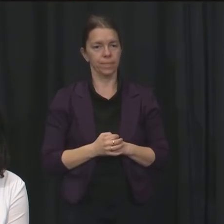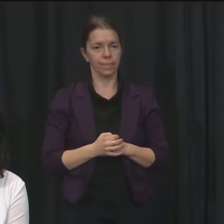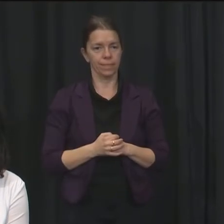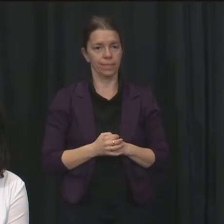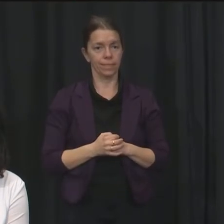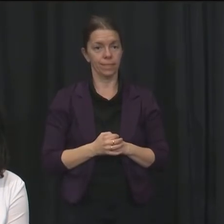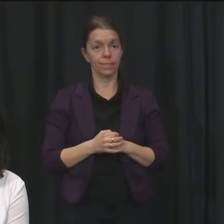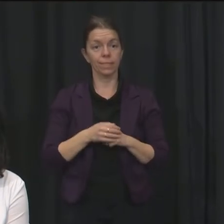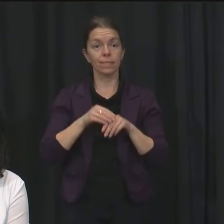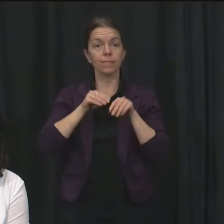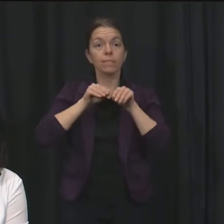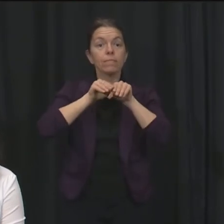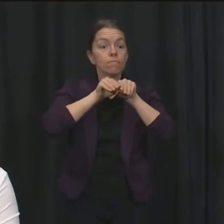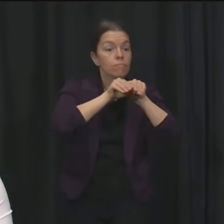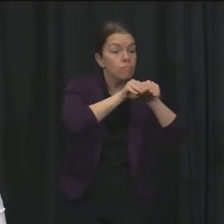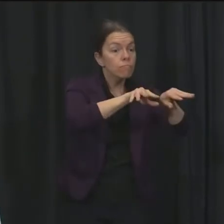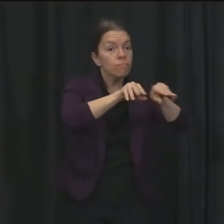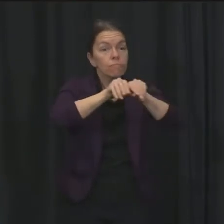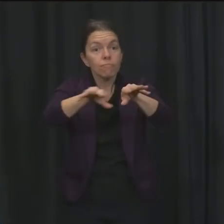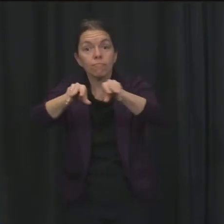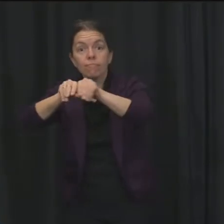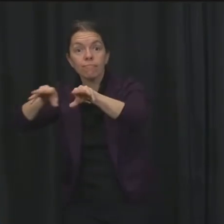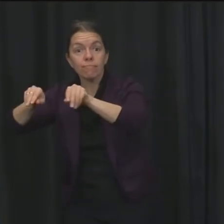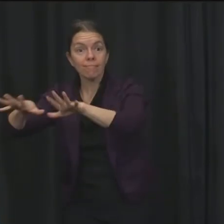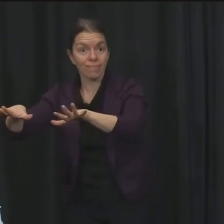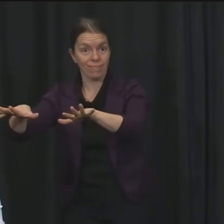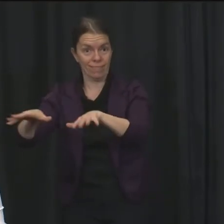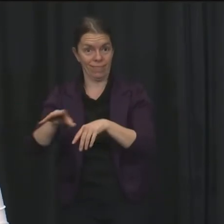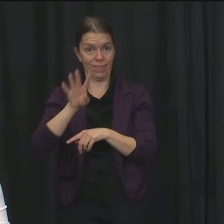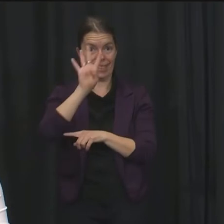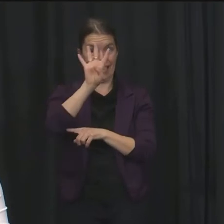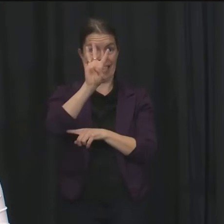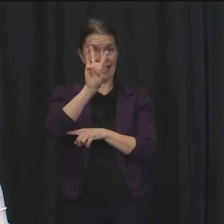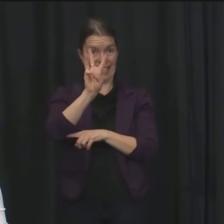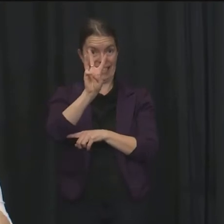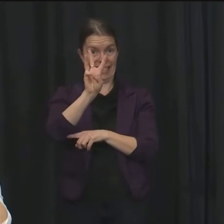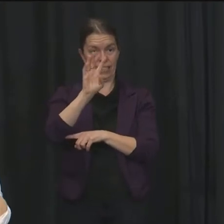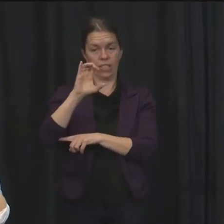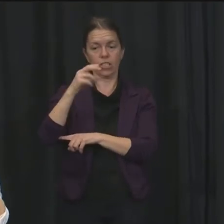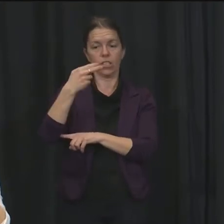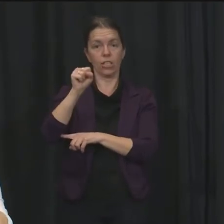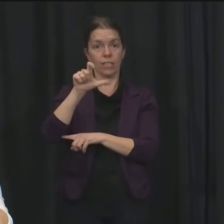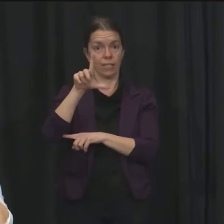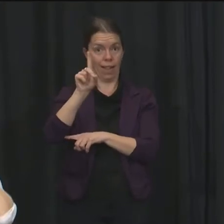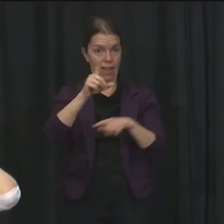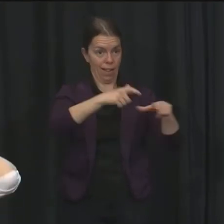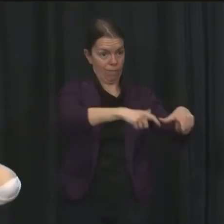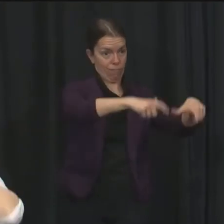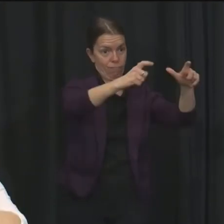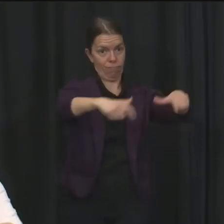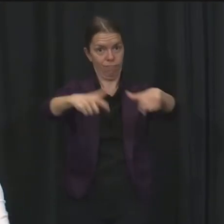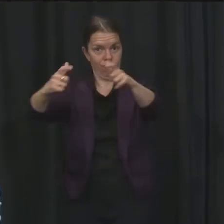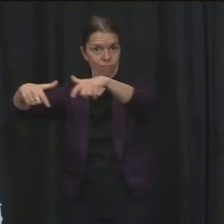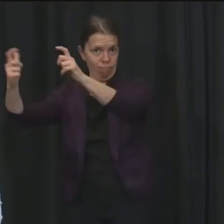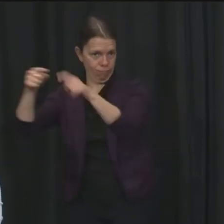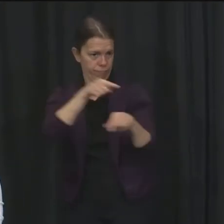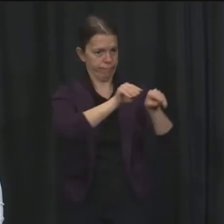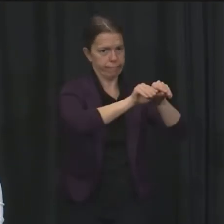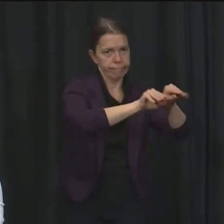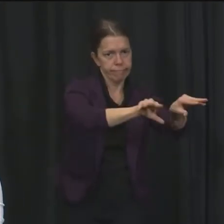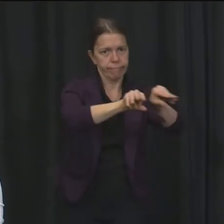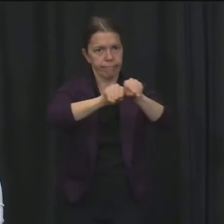personnes âgées. Hier, le gouvernement du Québec a présenté son modèle provincial pour prédire un